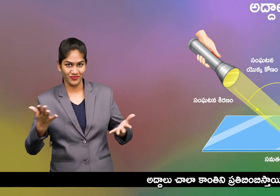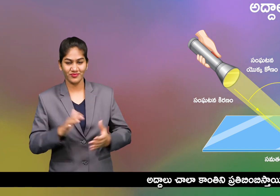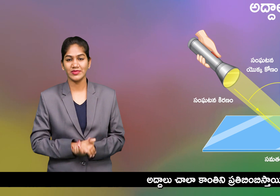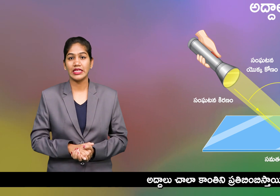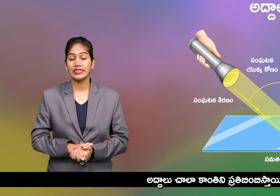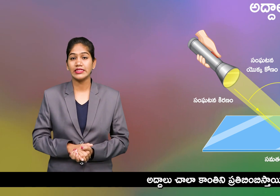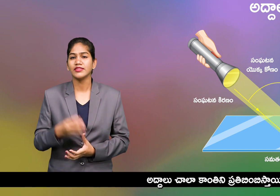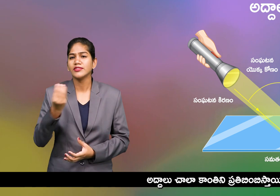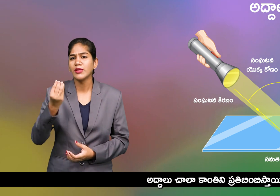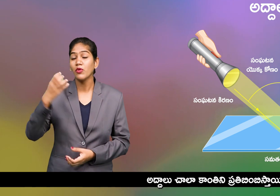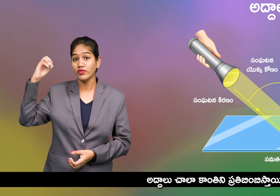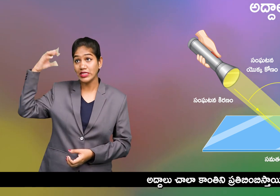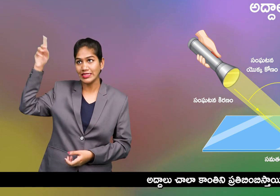కాంతిని ప్రతిబింబిస్తాయి.